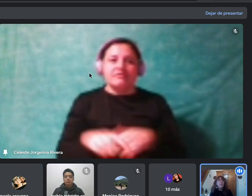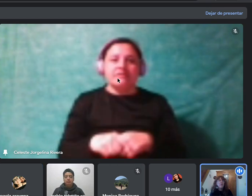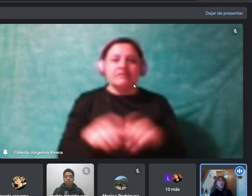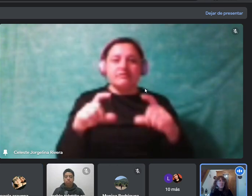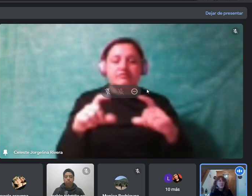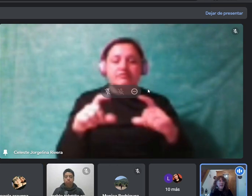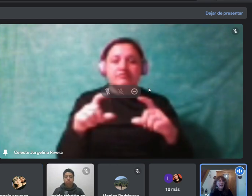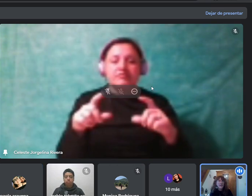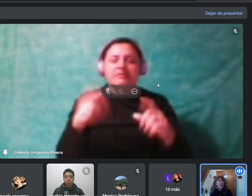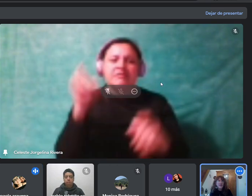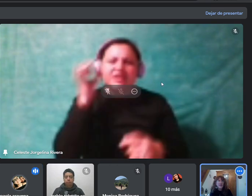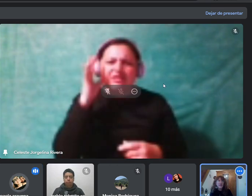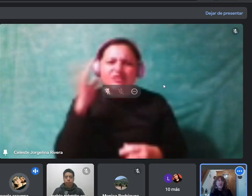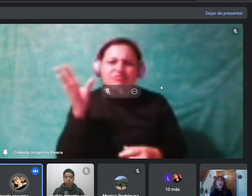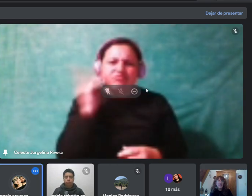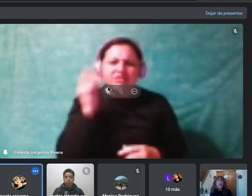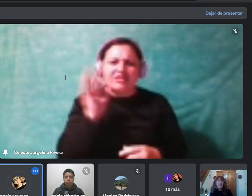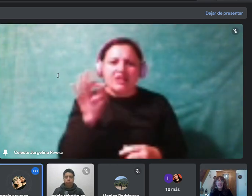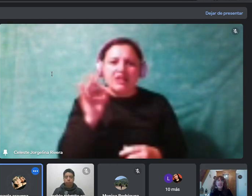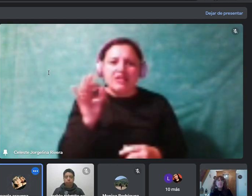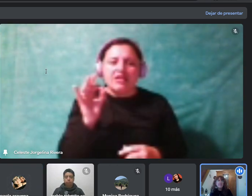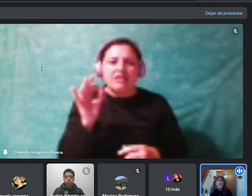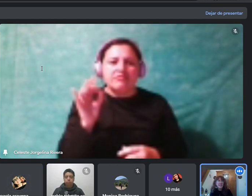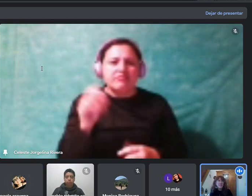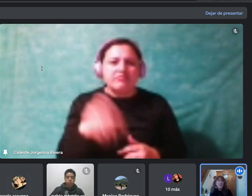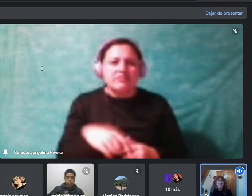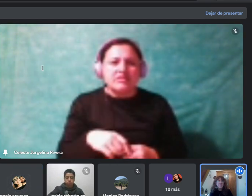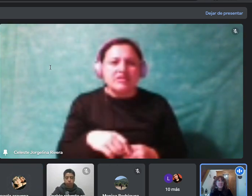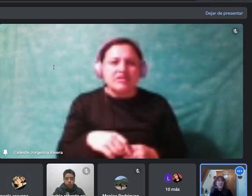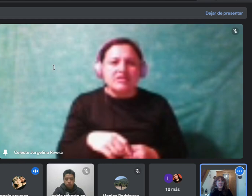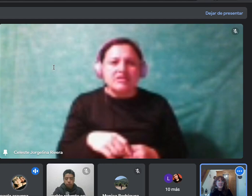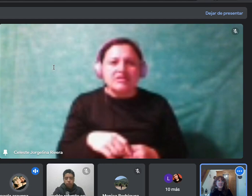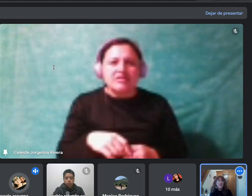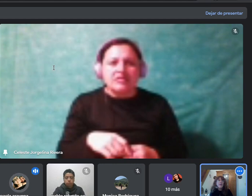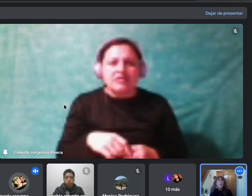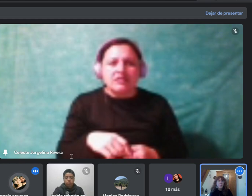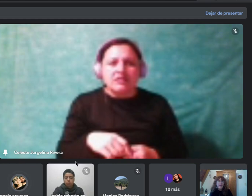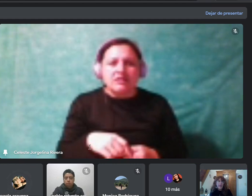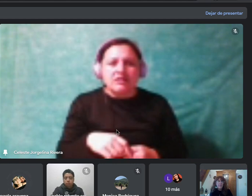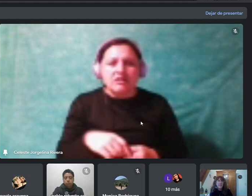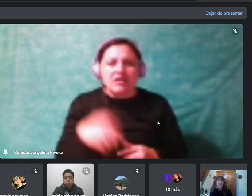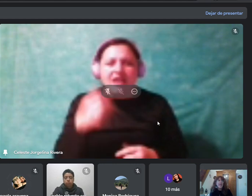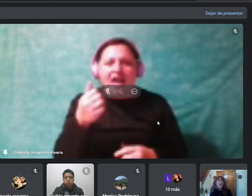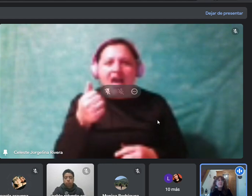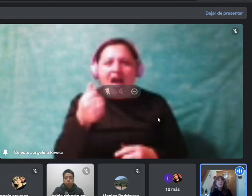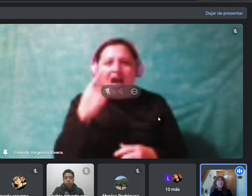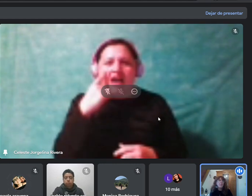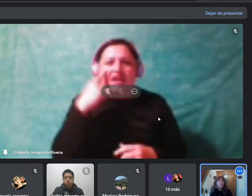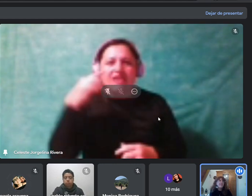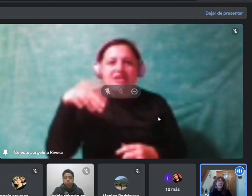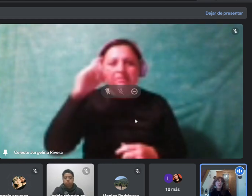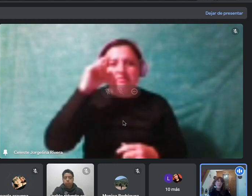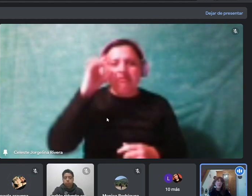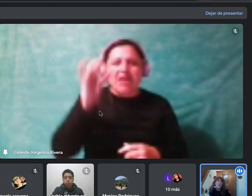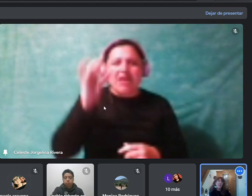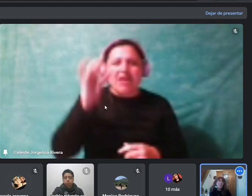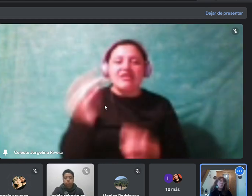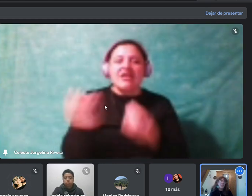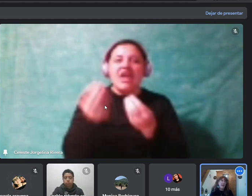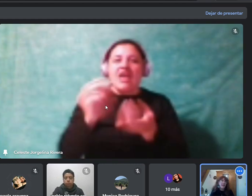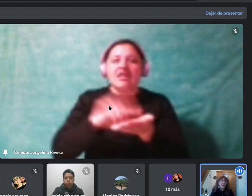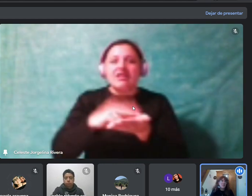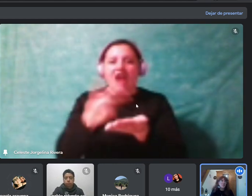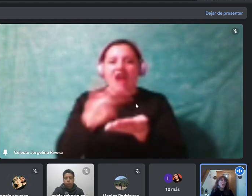Discúlpame, no te escuché. Iman. ¿Ain't está? Iman, sí. Bien, ain't puede ser, o